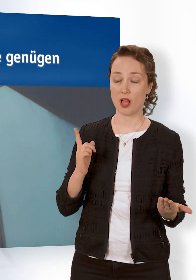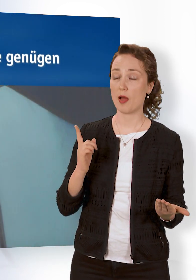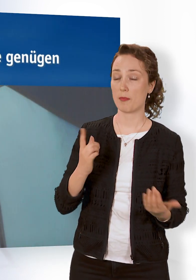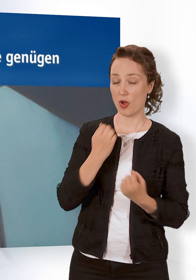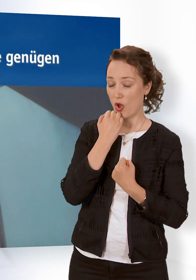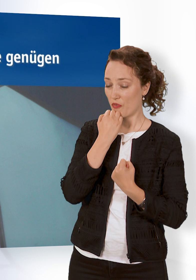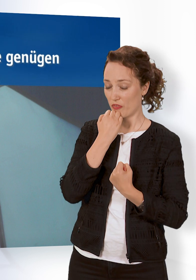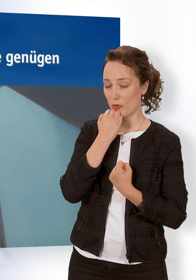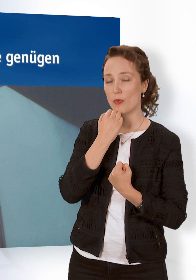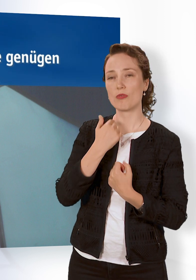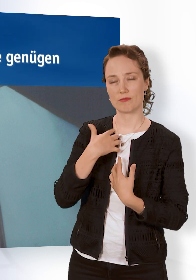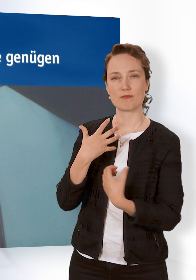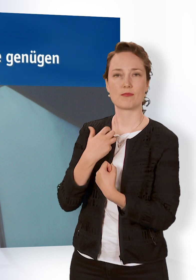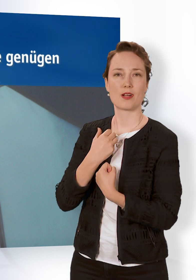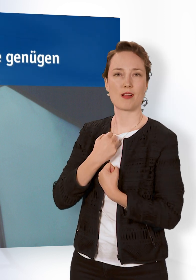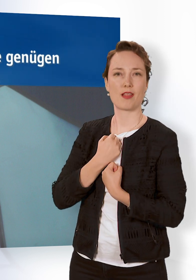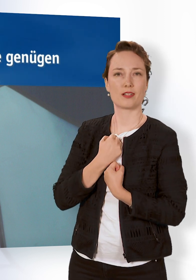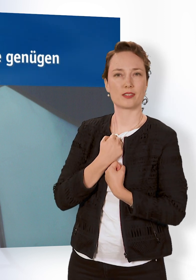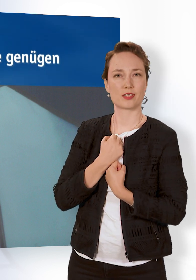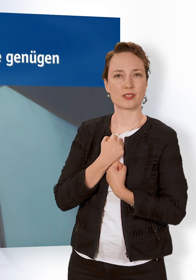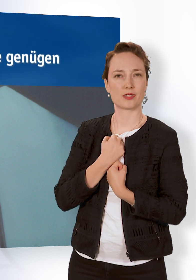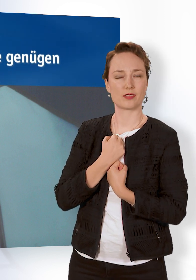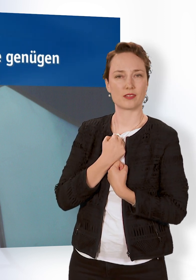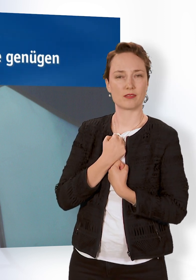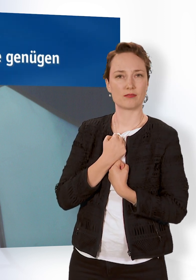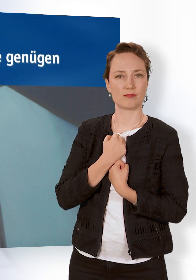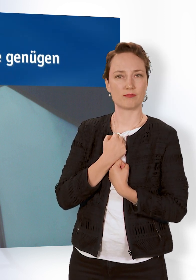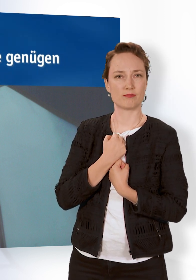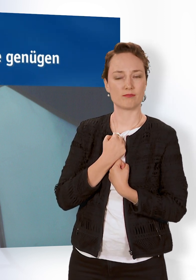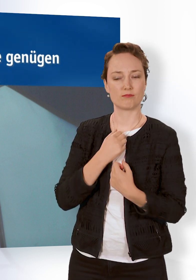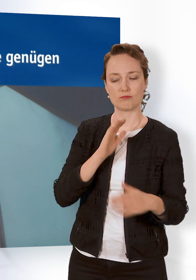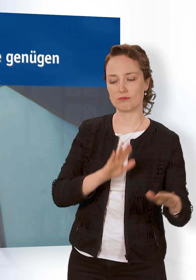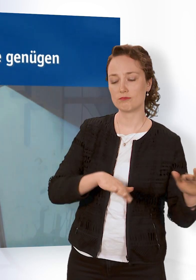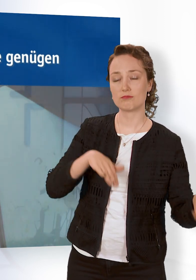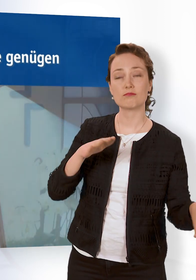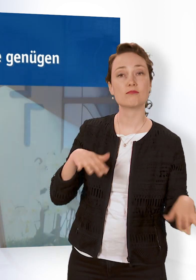Unsere Hoffnung werden wir behalten,